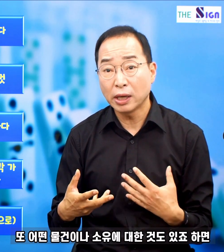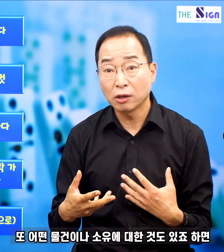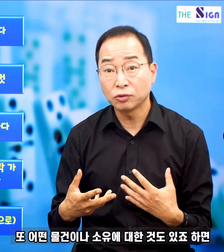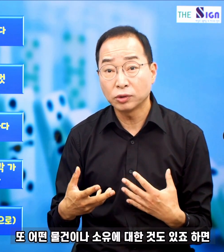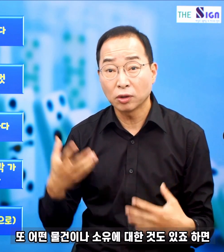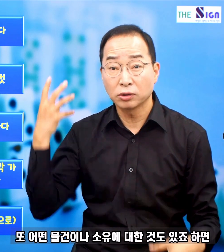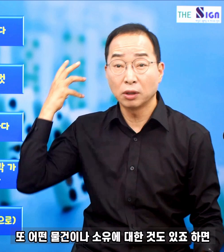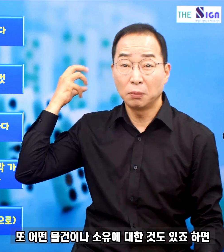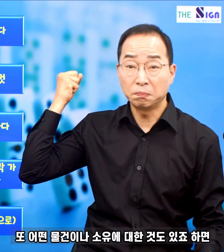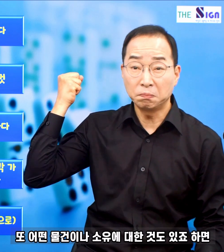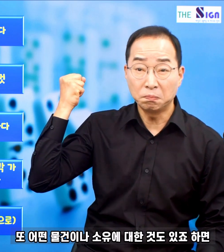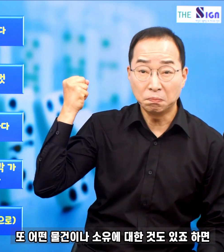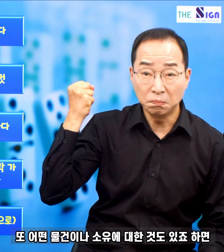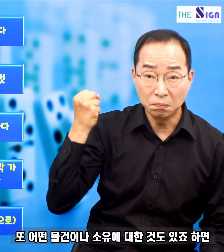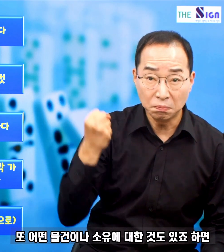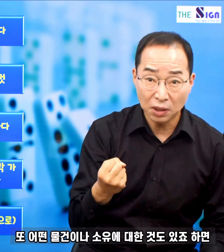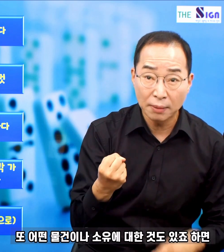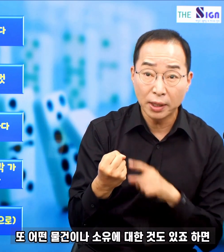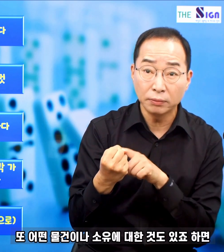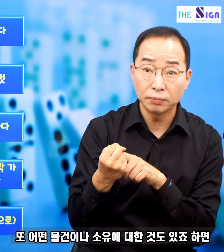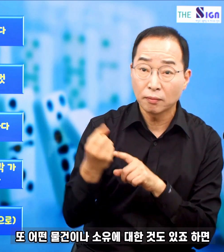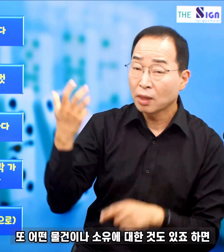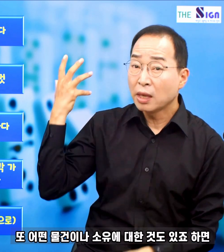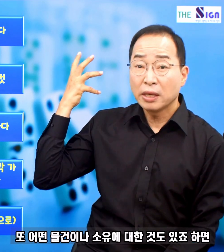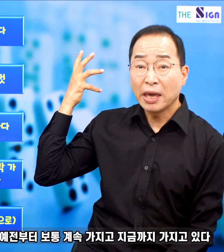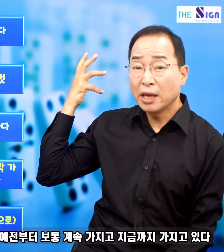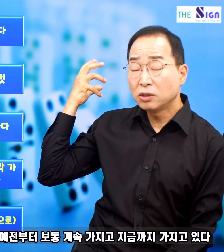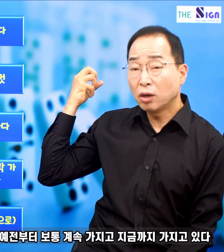것도 있죠. 그래서 하면